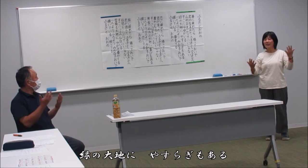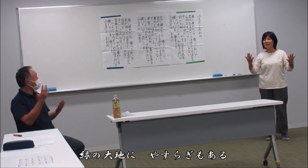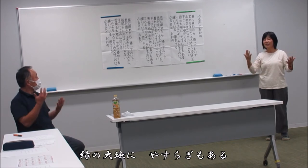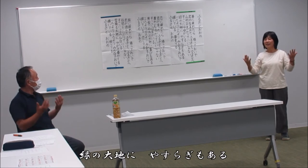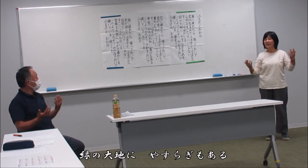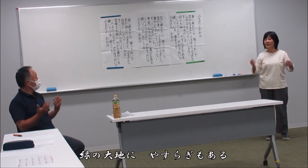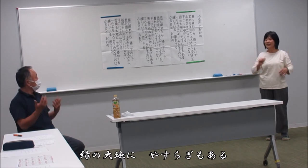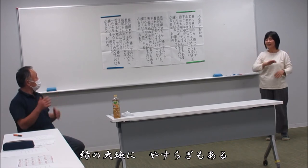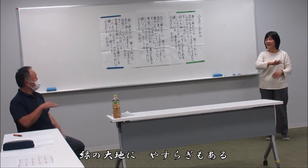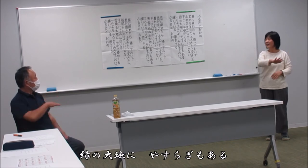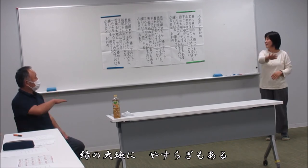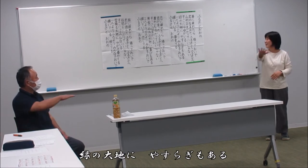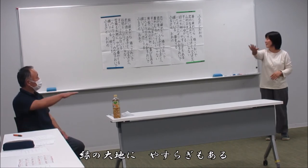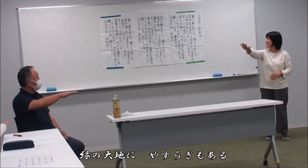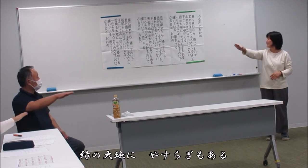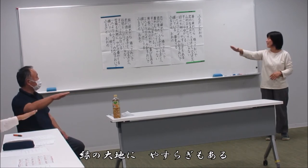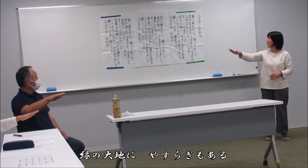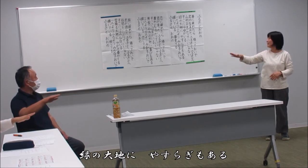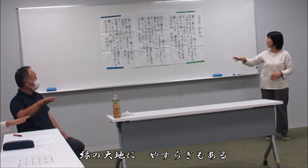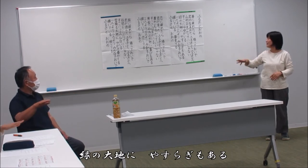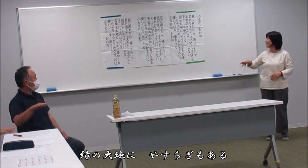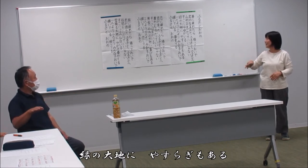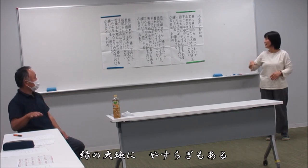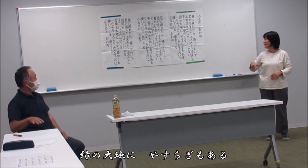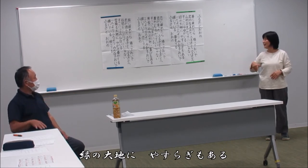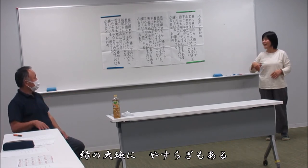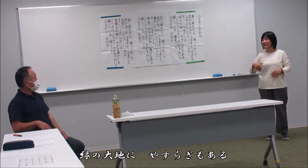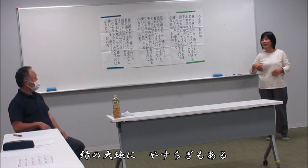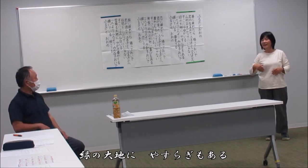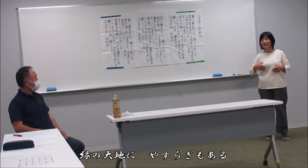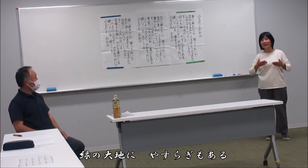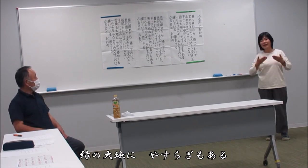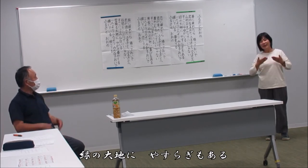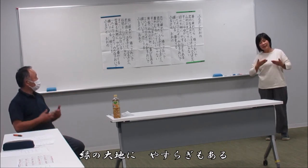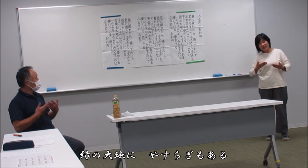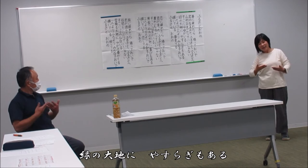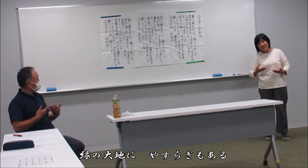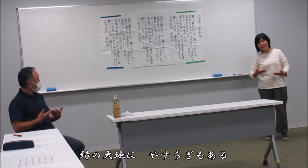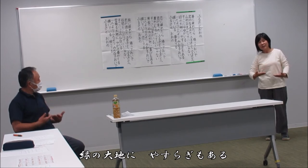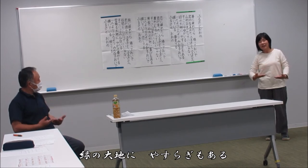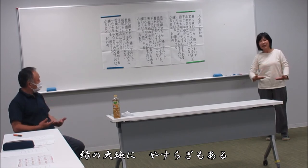緑の大地に安らぎ